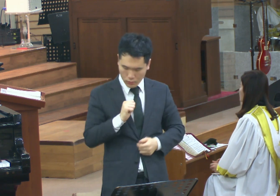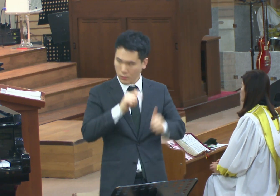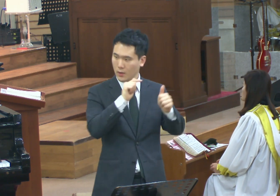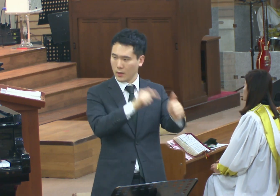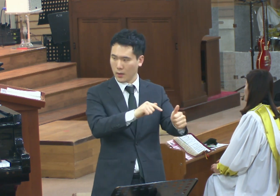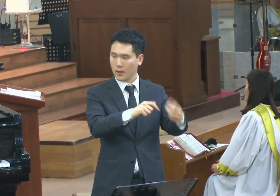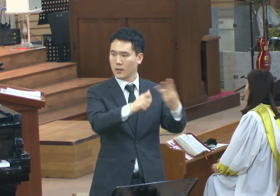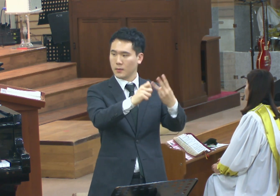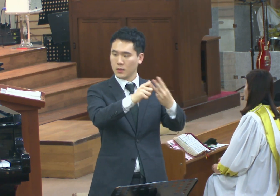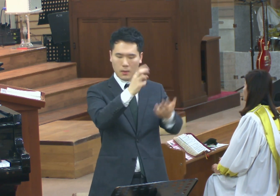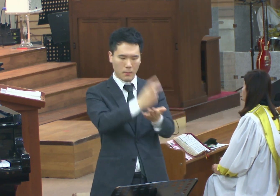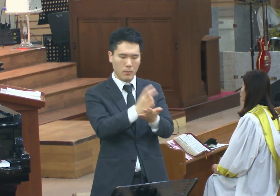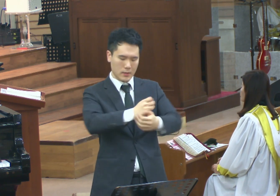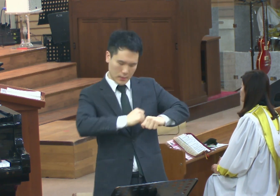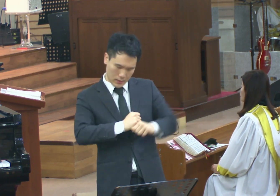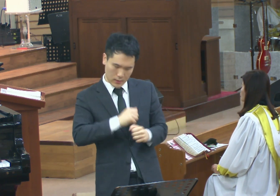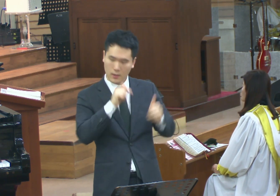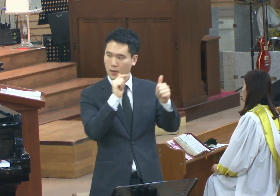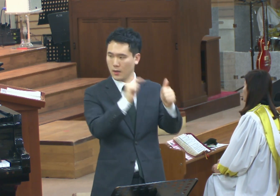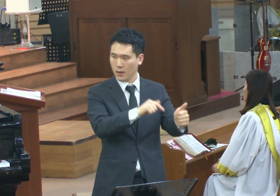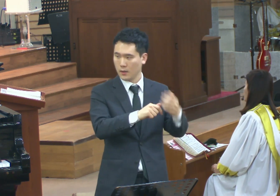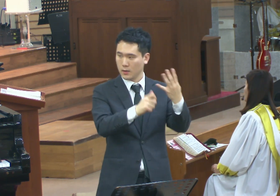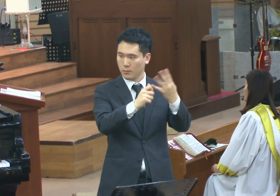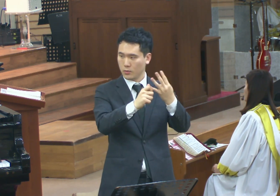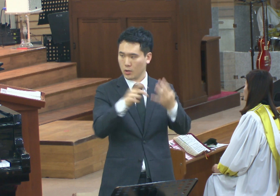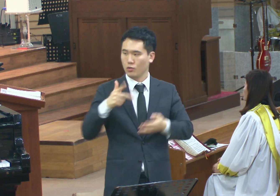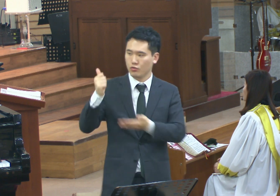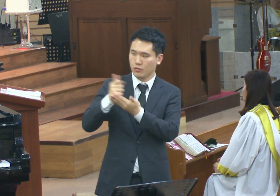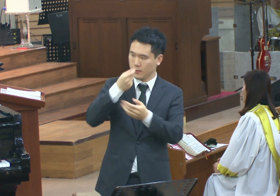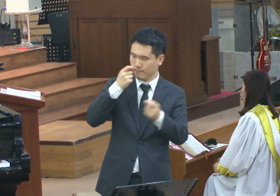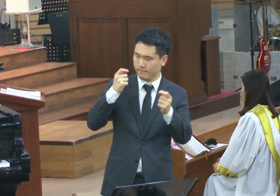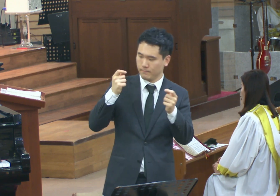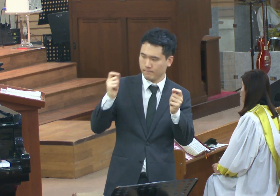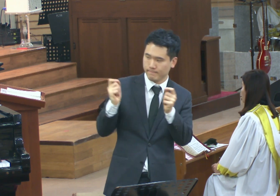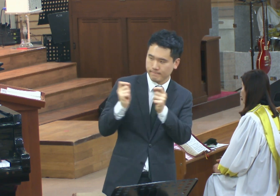셋째, 넷째, 다섯째.